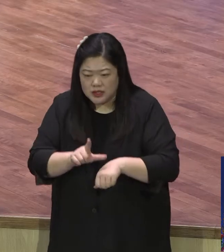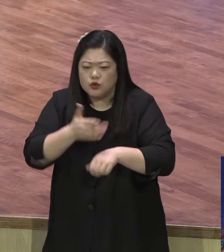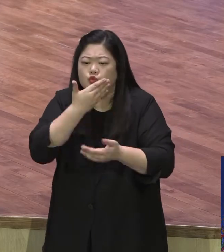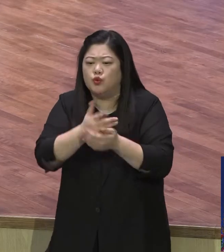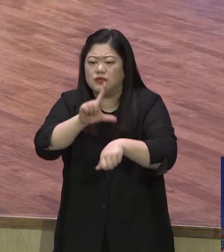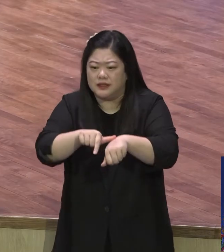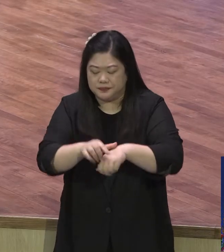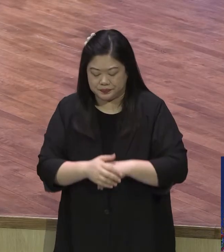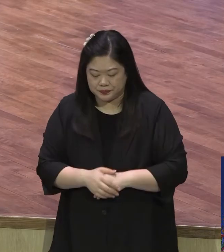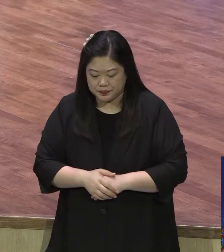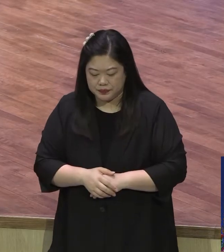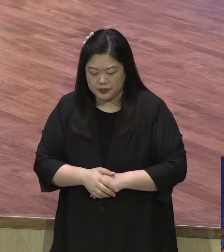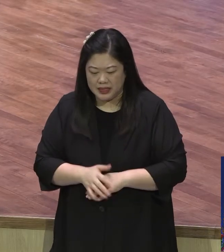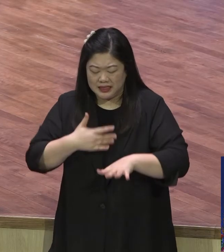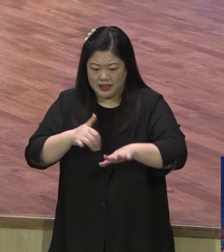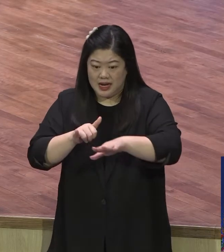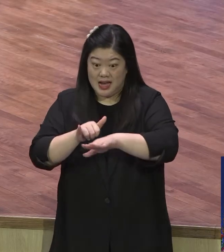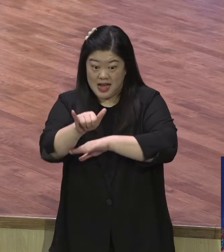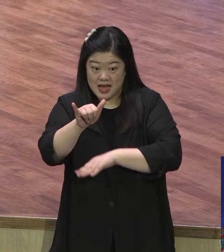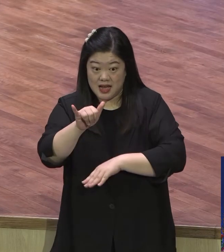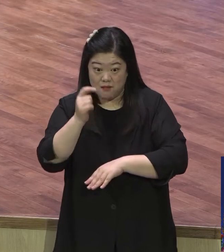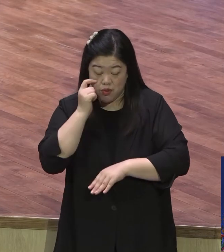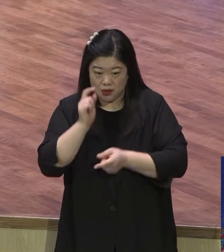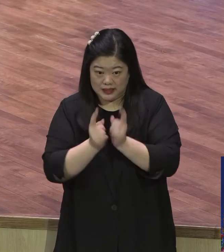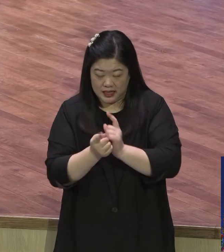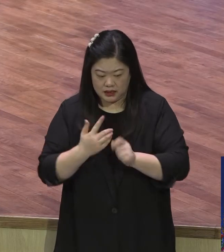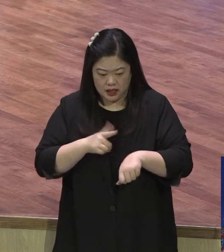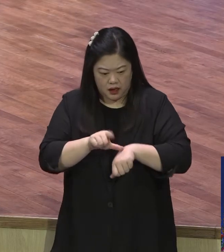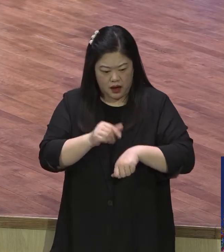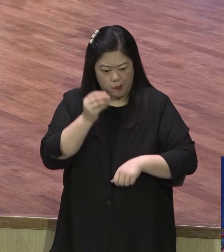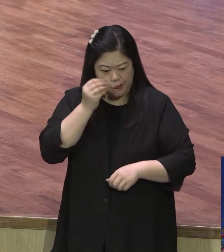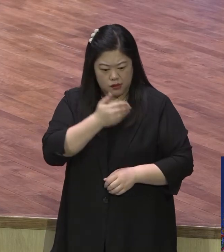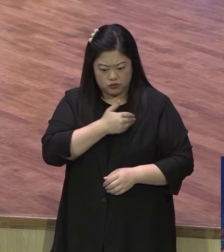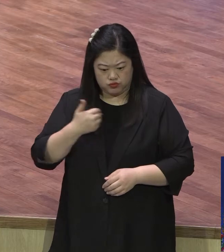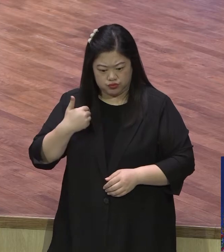제자다운 제자를 세웠나 진단해봐야 돼요